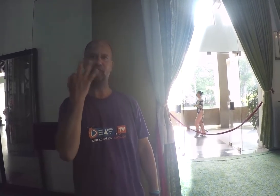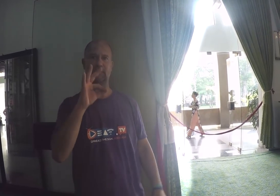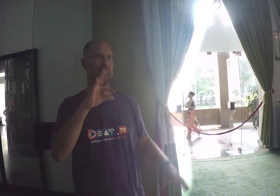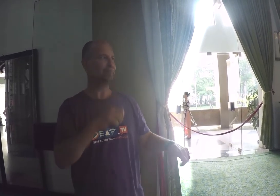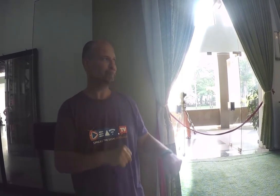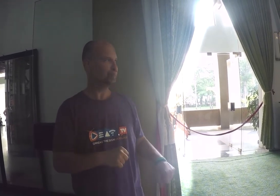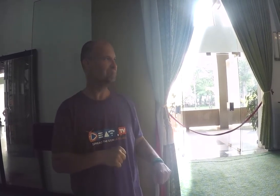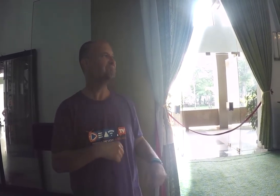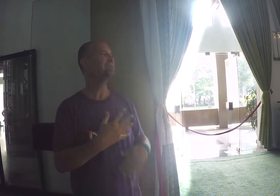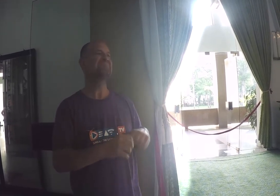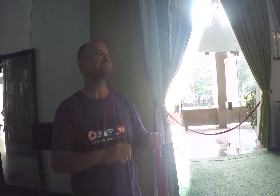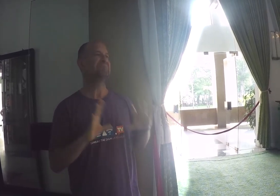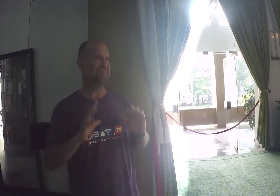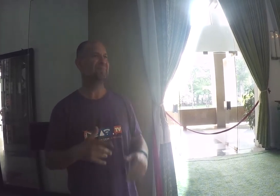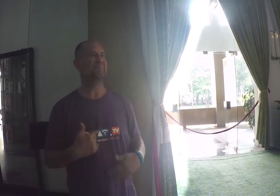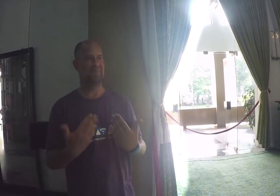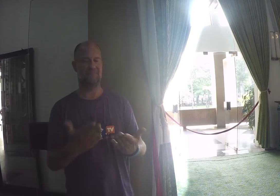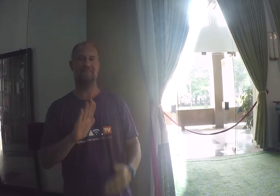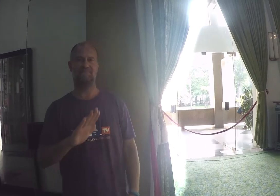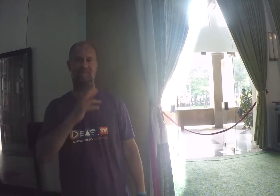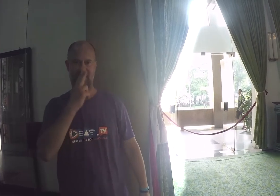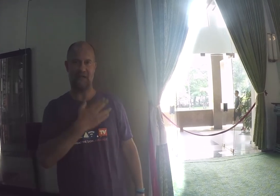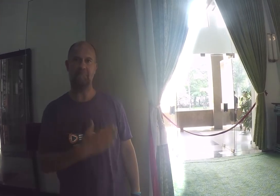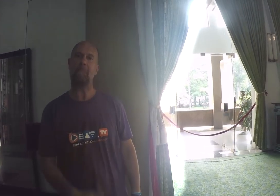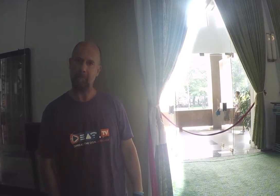Früher war hier mal eine französische Kolonie und jetzt gehört es wieder Vietnam.